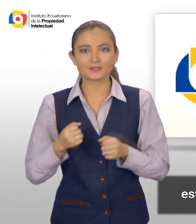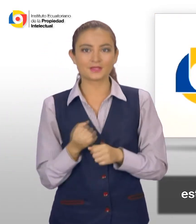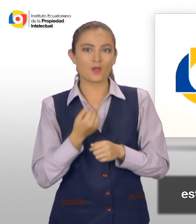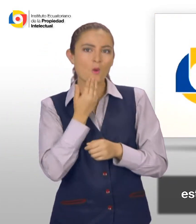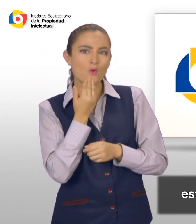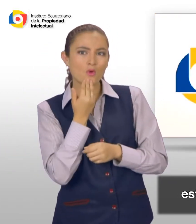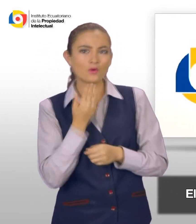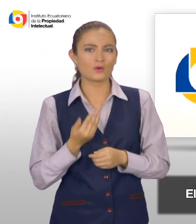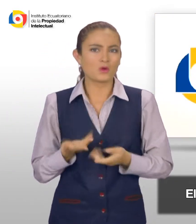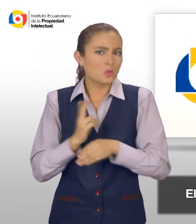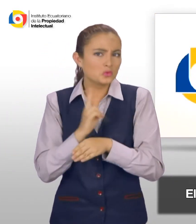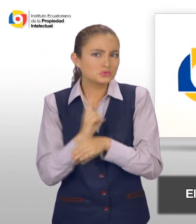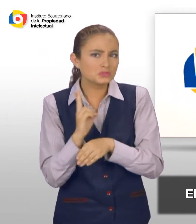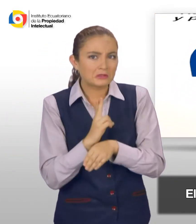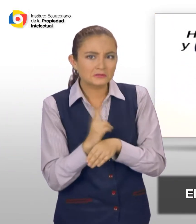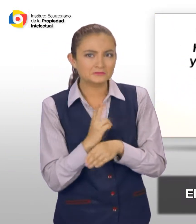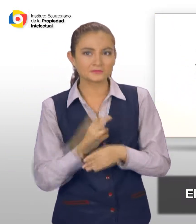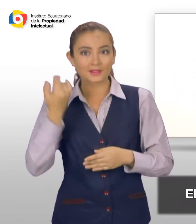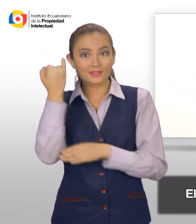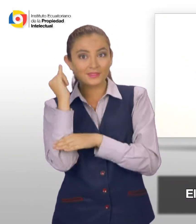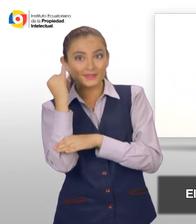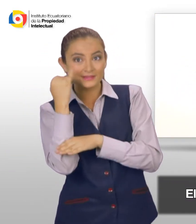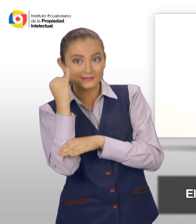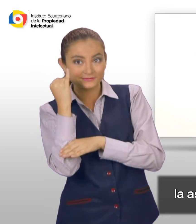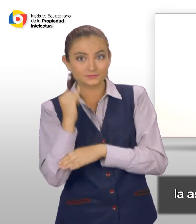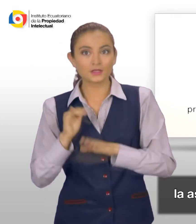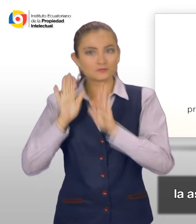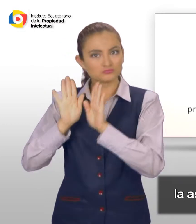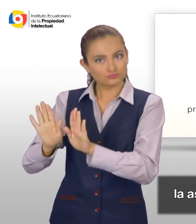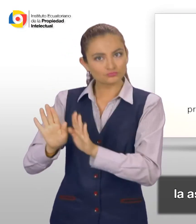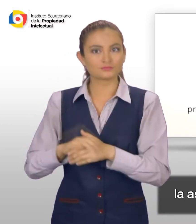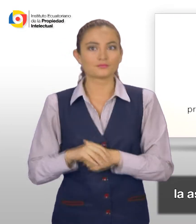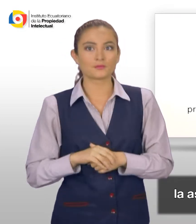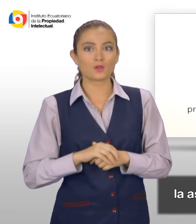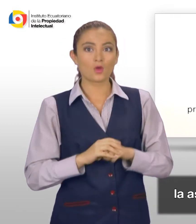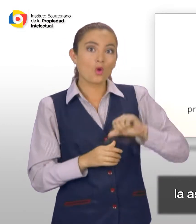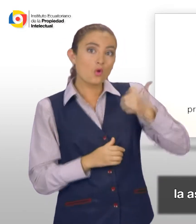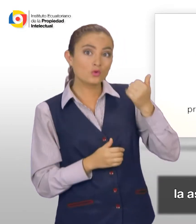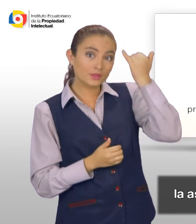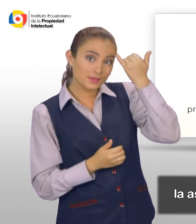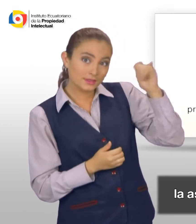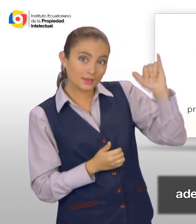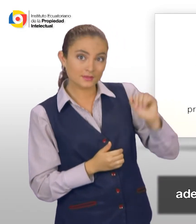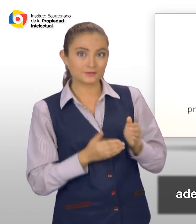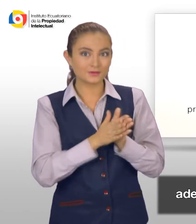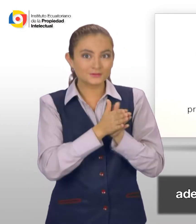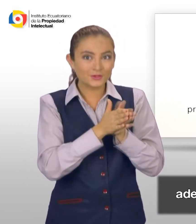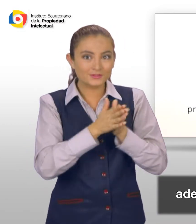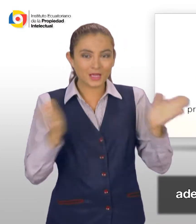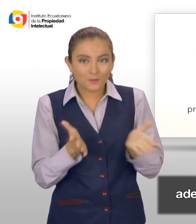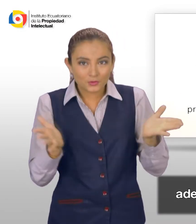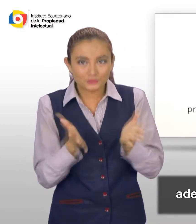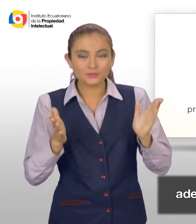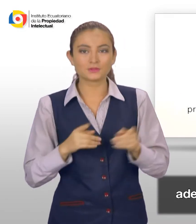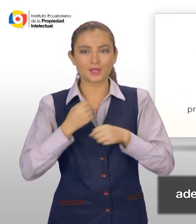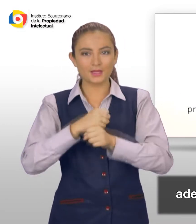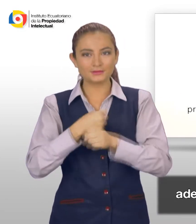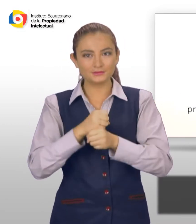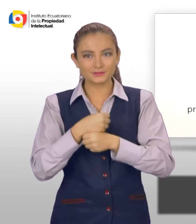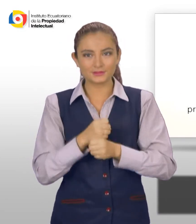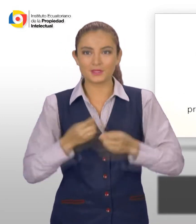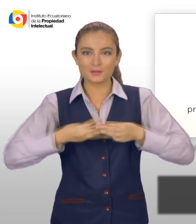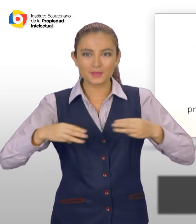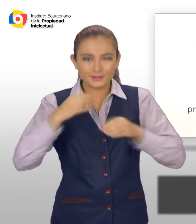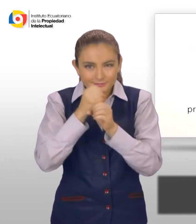que el mundo avance. El IEPI está aquí para brindarte la asesoría, hacer cumplir las leyes y proteger tus intereses.